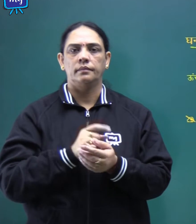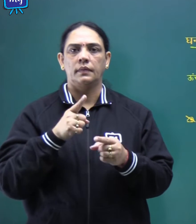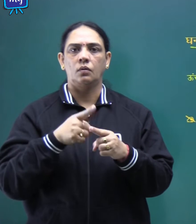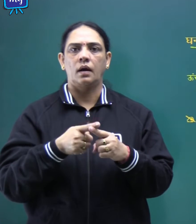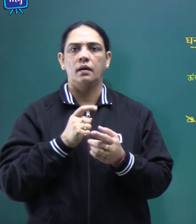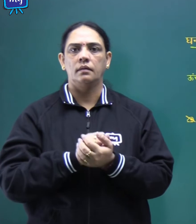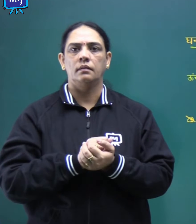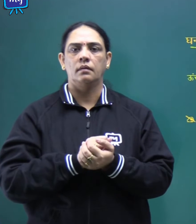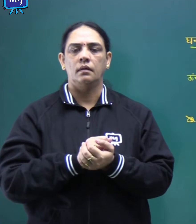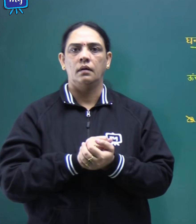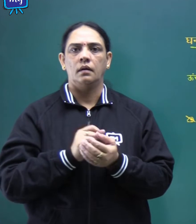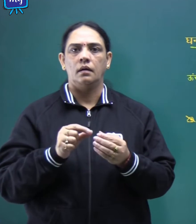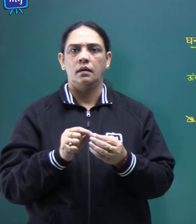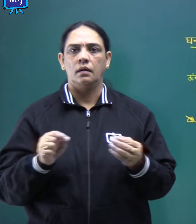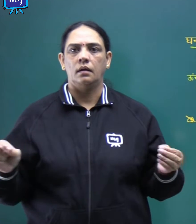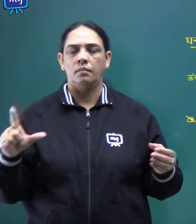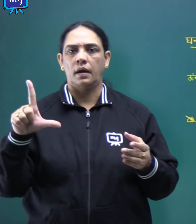गुणा लंबाई